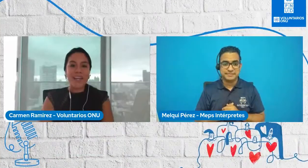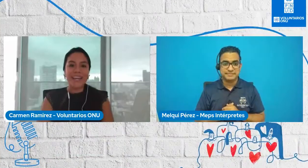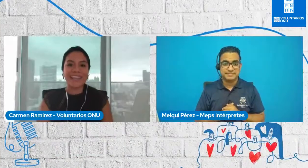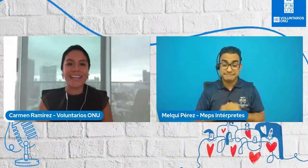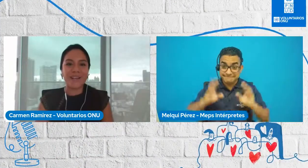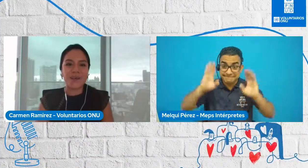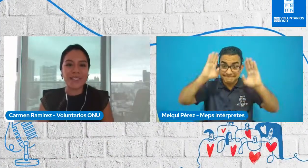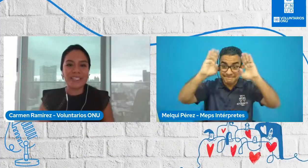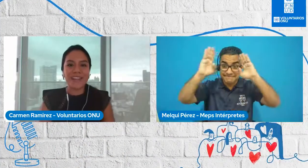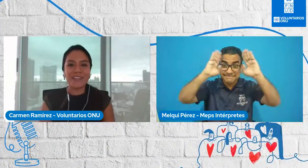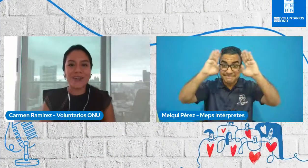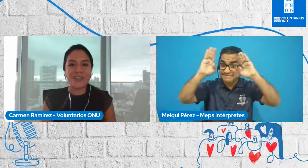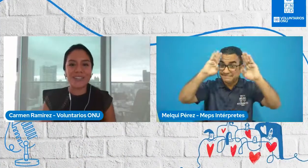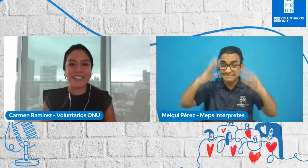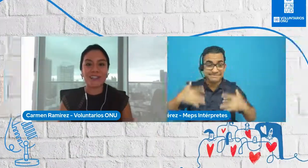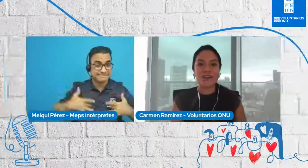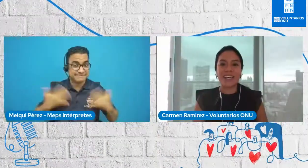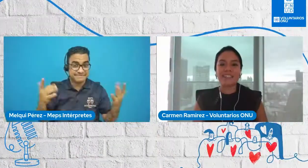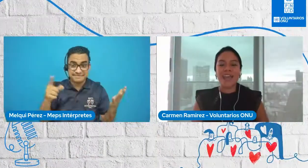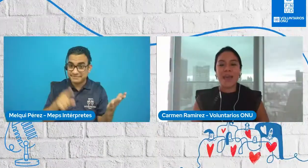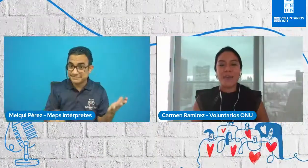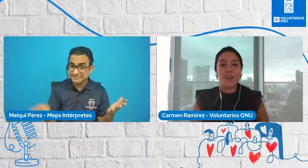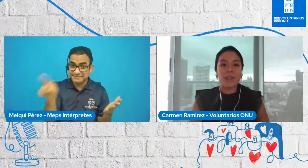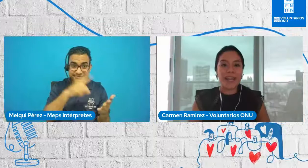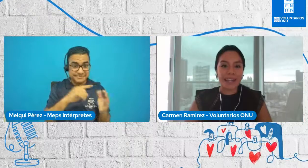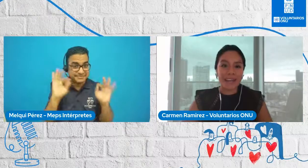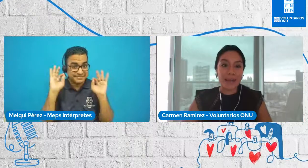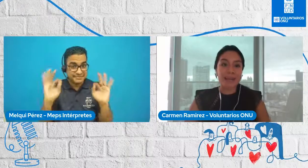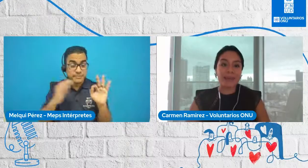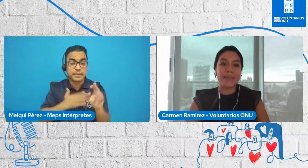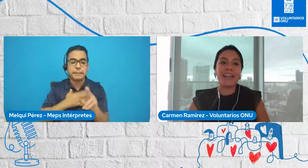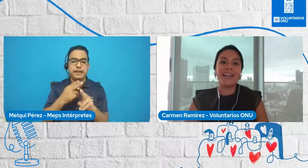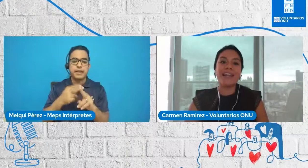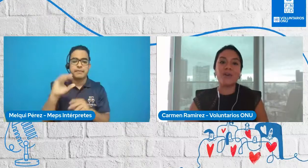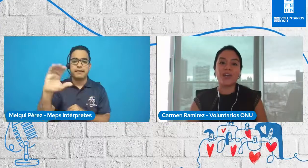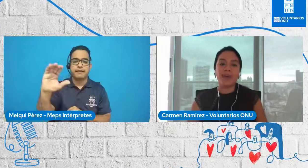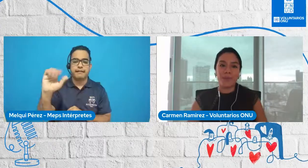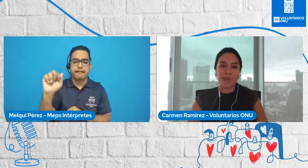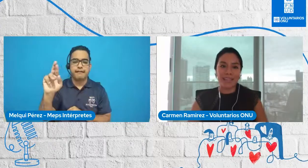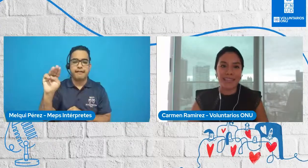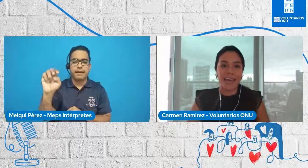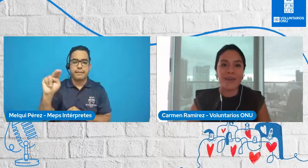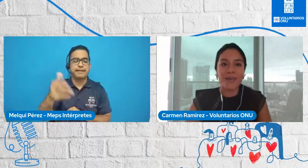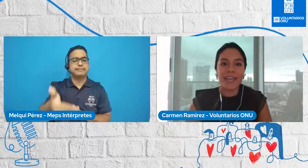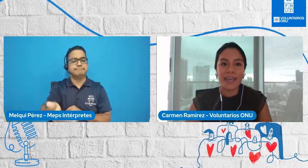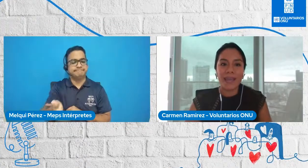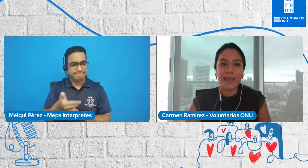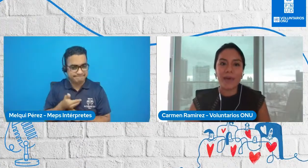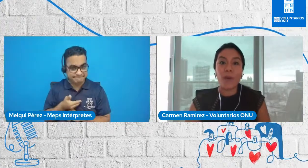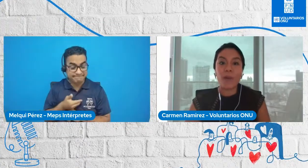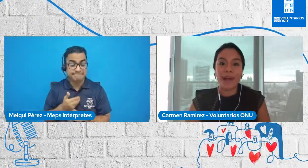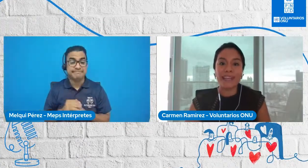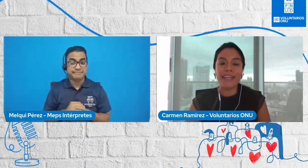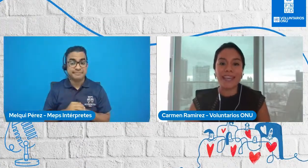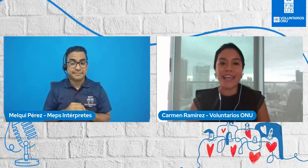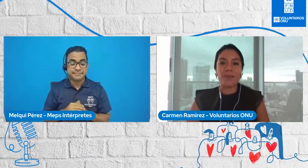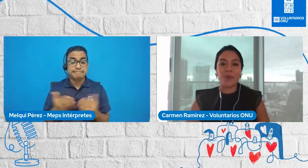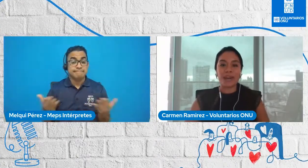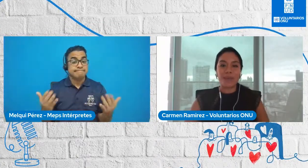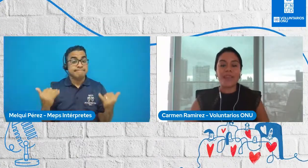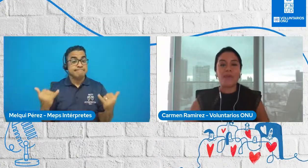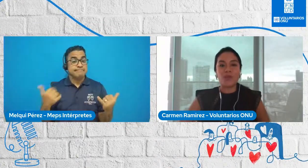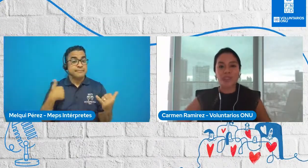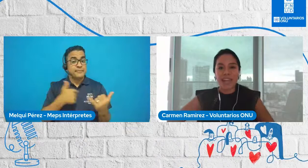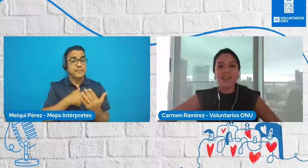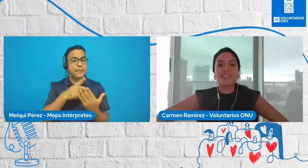Hola, ¿qué tal? ¿Cómo están todos y todas? Mi nombre es Carmen Ramírez. Les doy la bienvenida como parte del